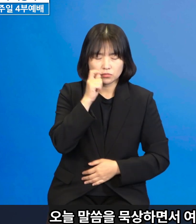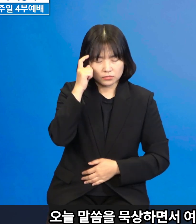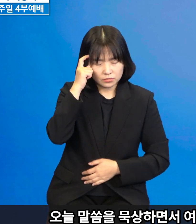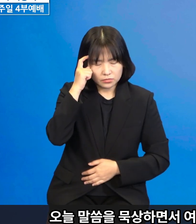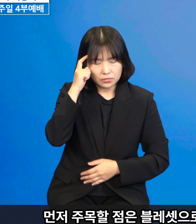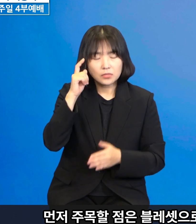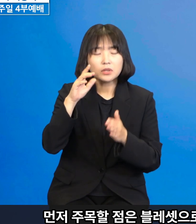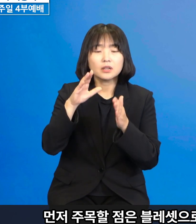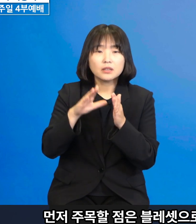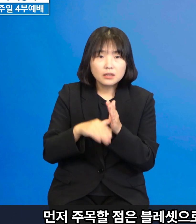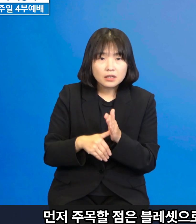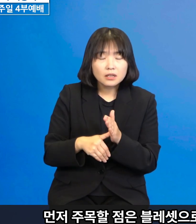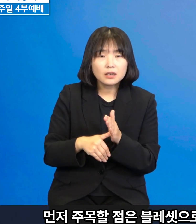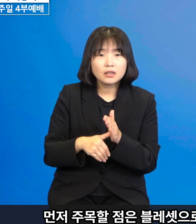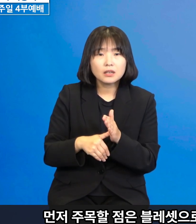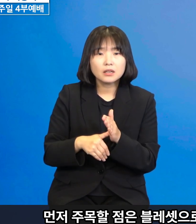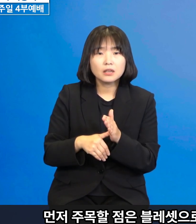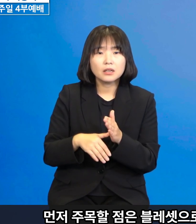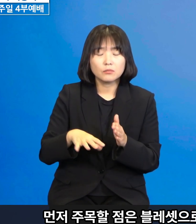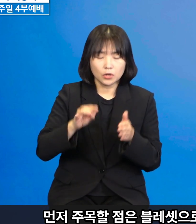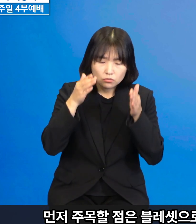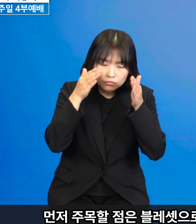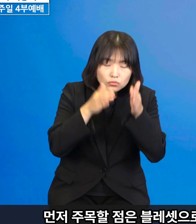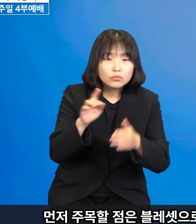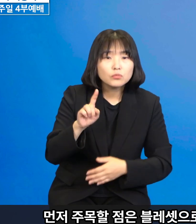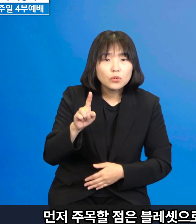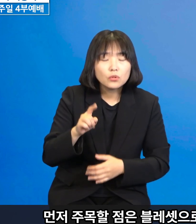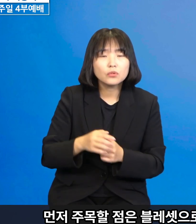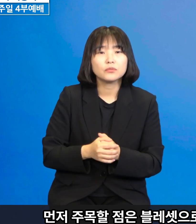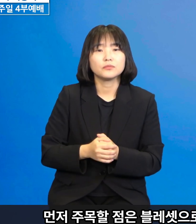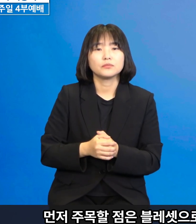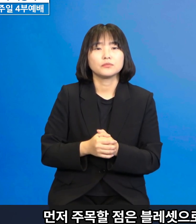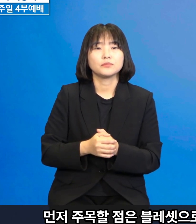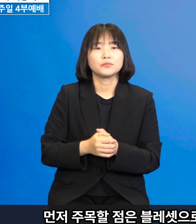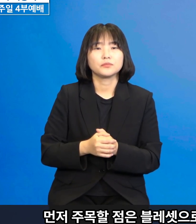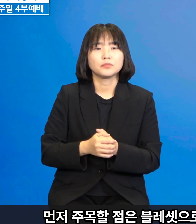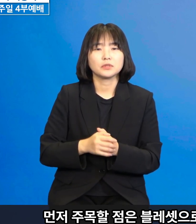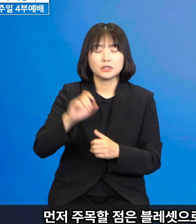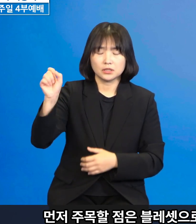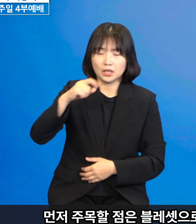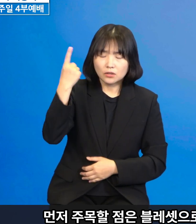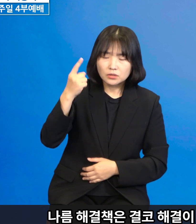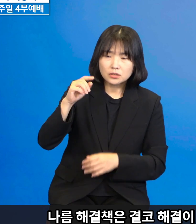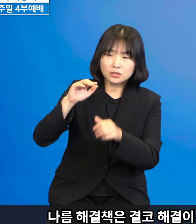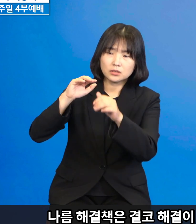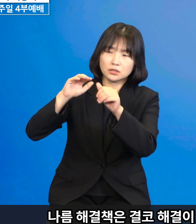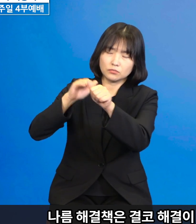있습니다. 먼저 주목할 점은 블레셋 으로서의 이 다윗의